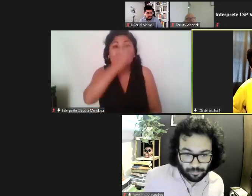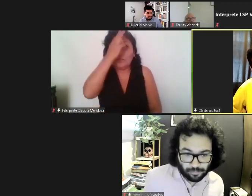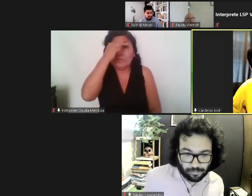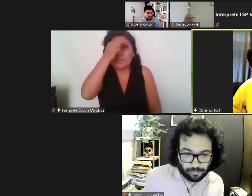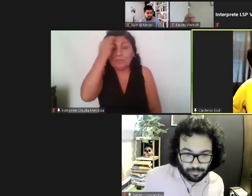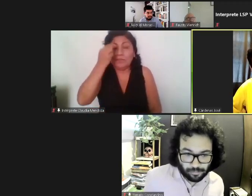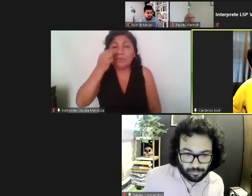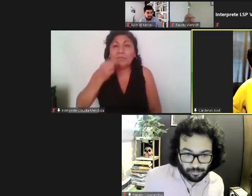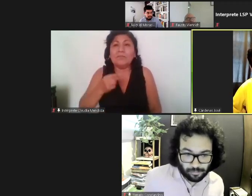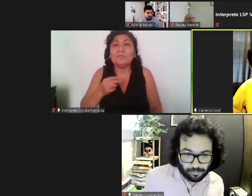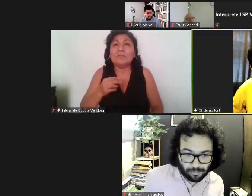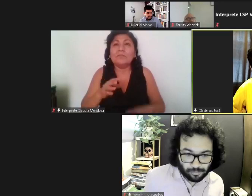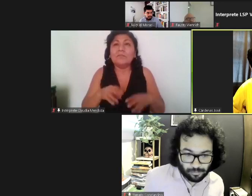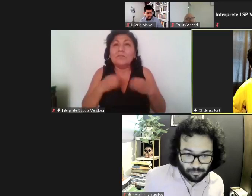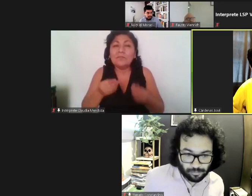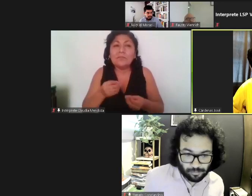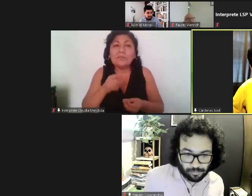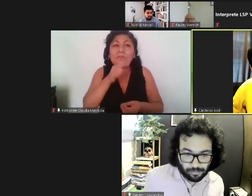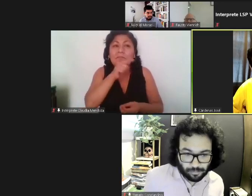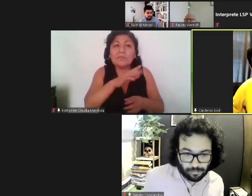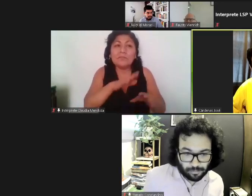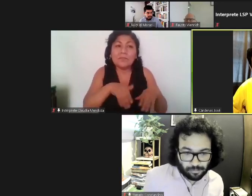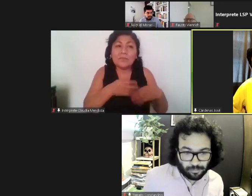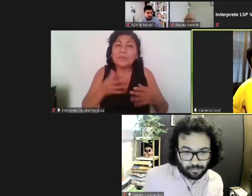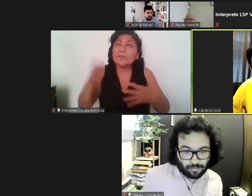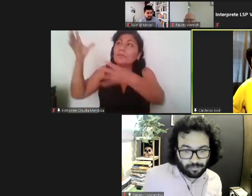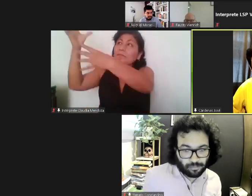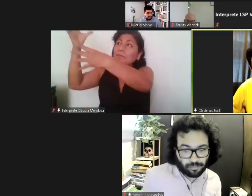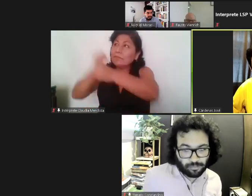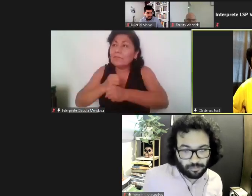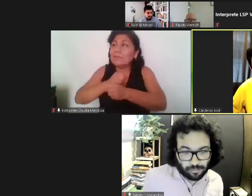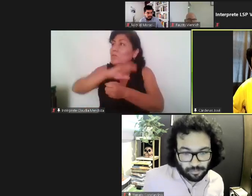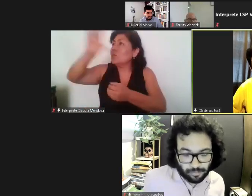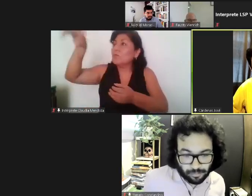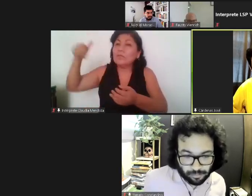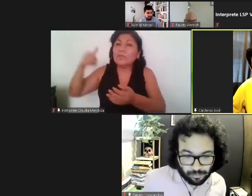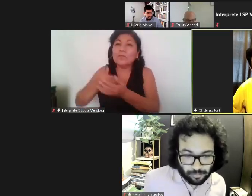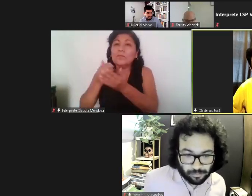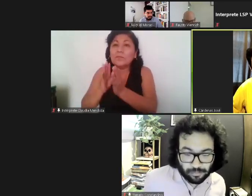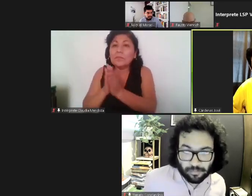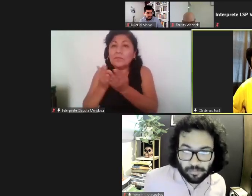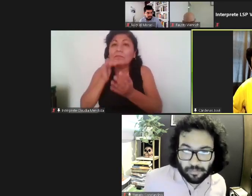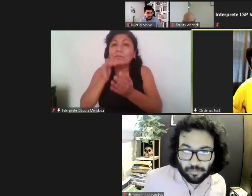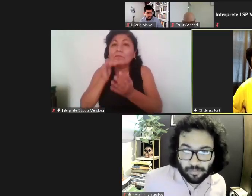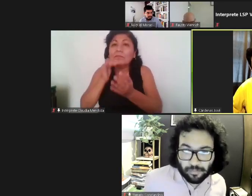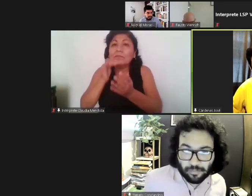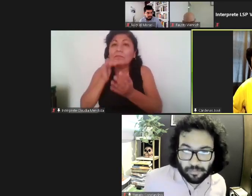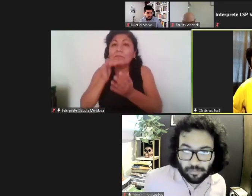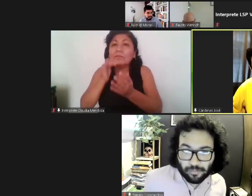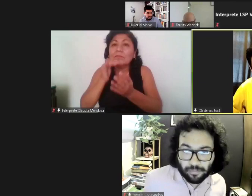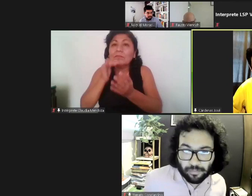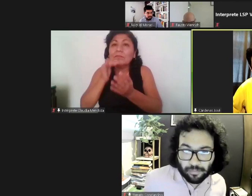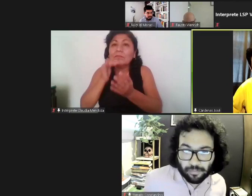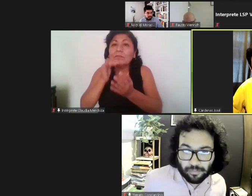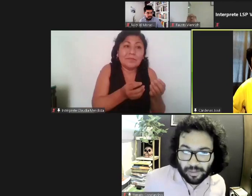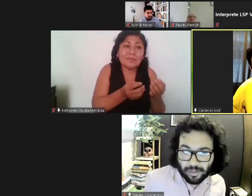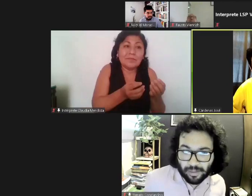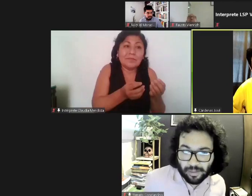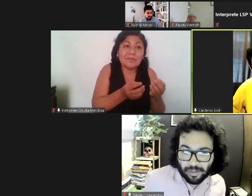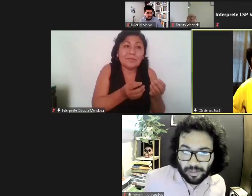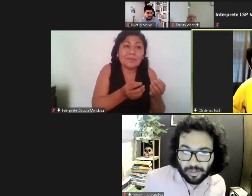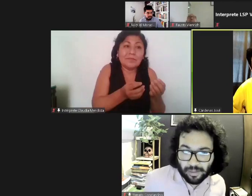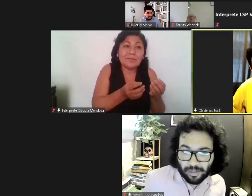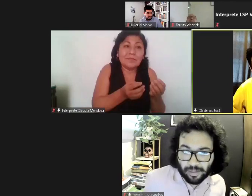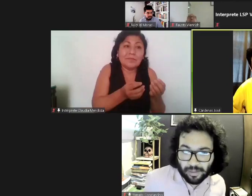acceder a todas las obras que están en dominio público, pero de ahí hacerlas accesibles es un camino muy, muy, muy largo.